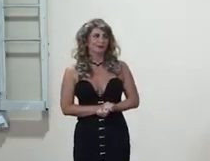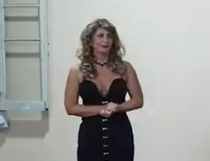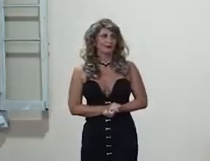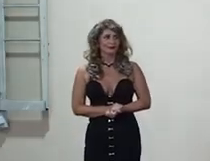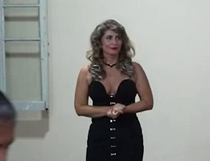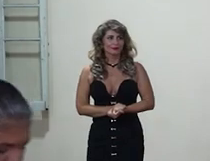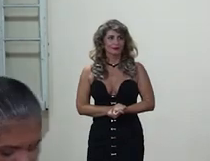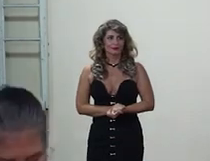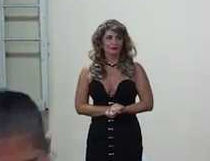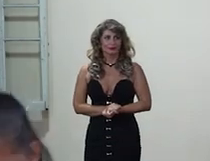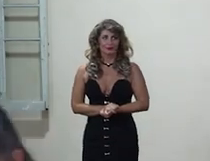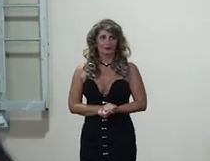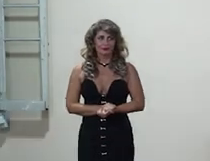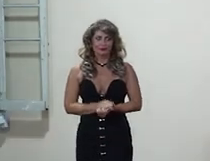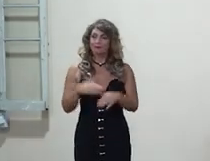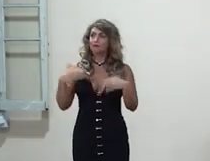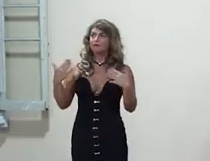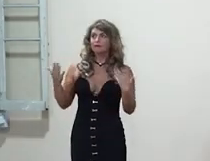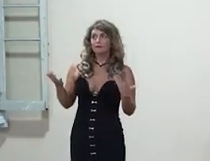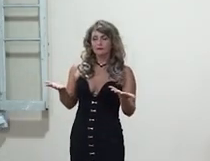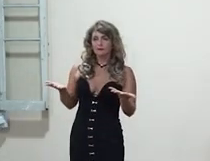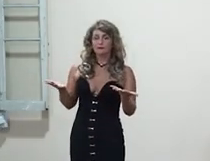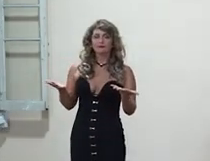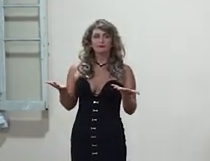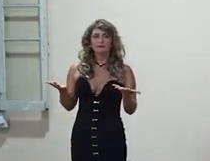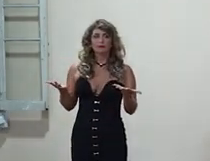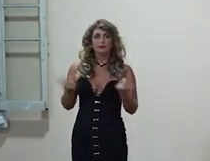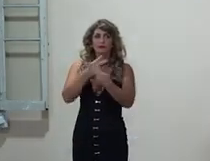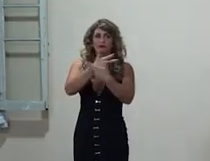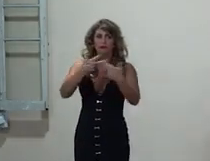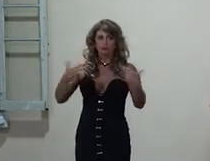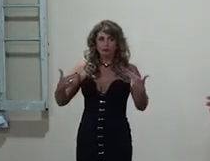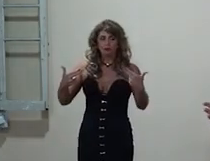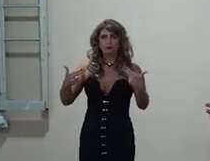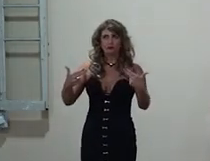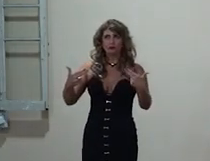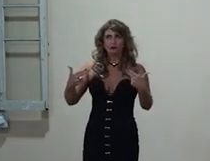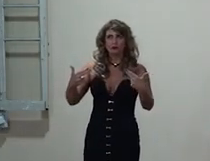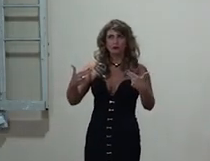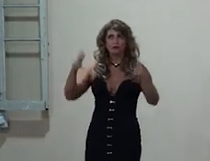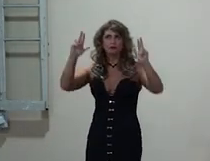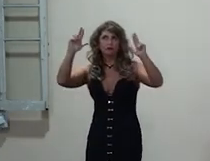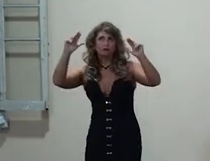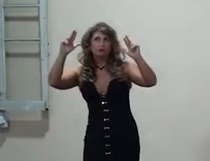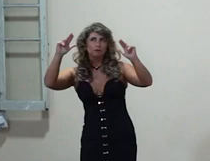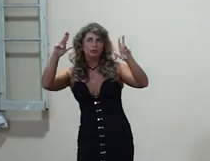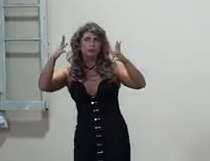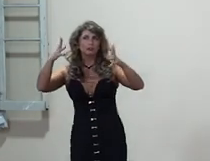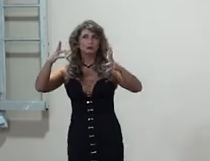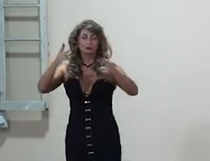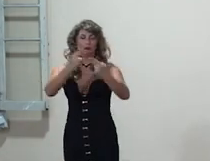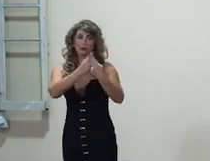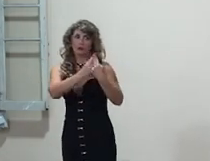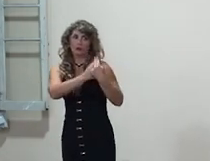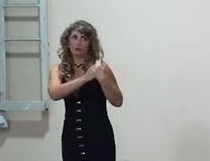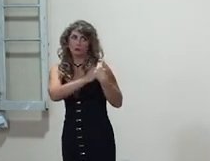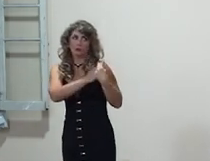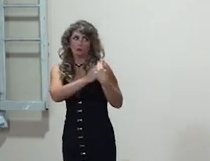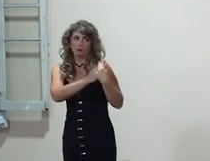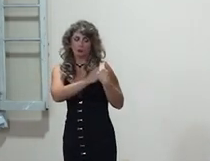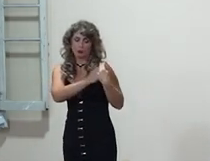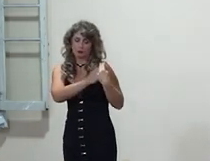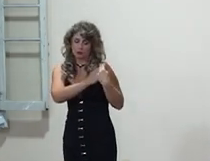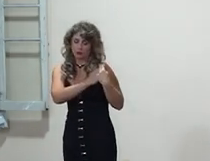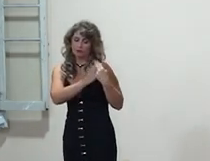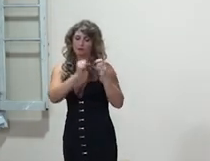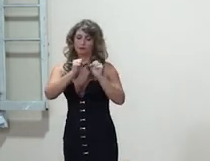Então, quando as coisas são tocadas, ou ficam na responsabilidade do